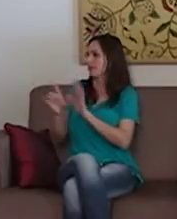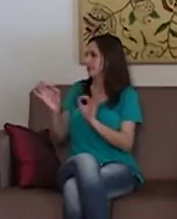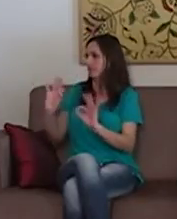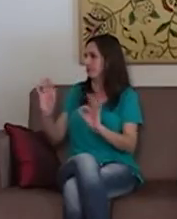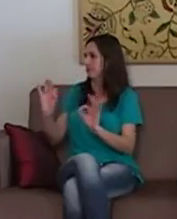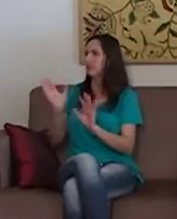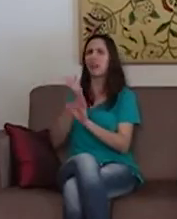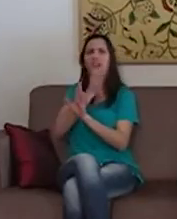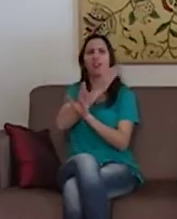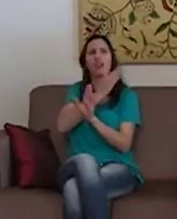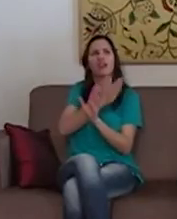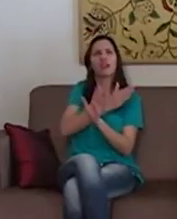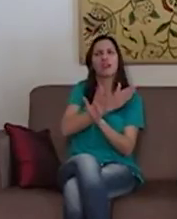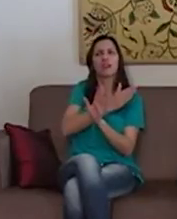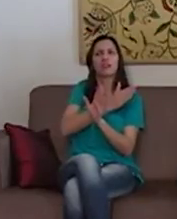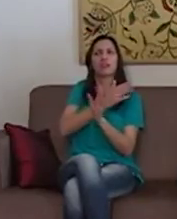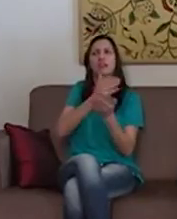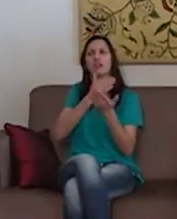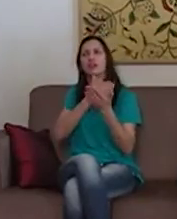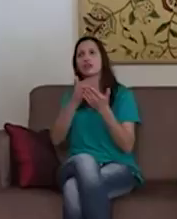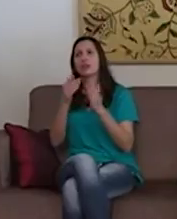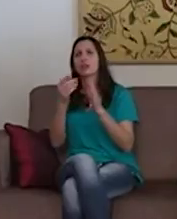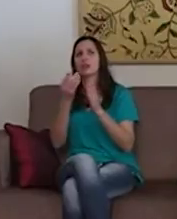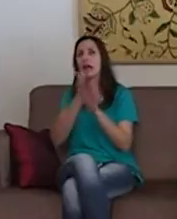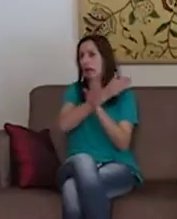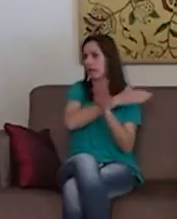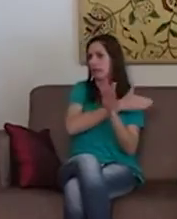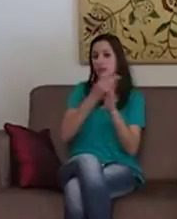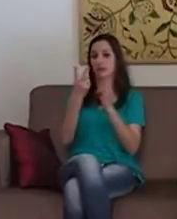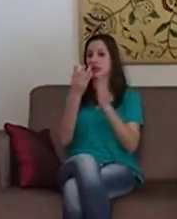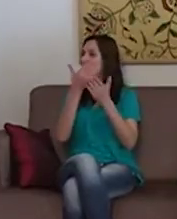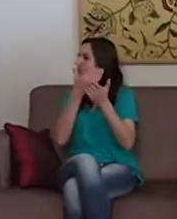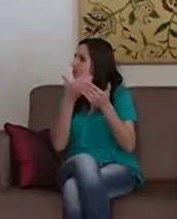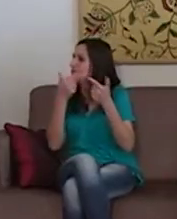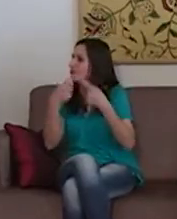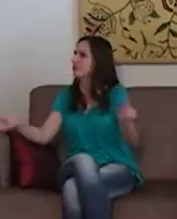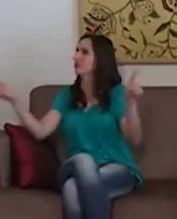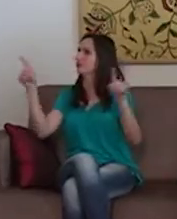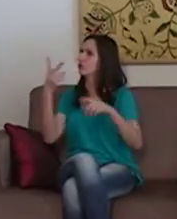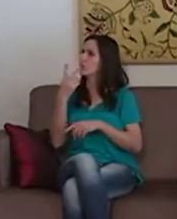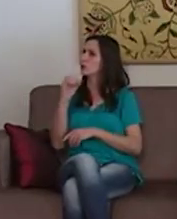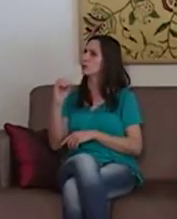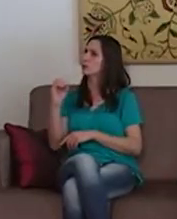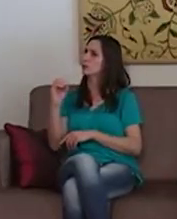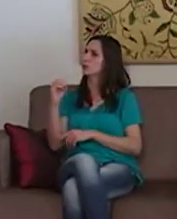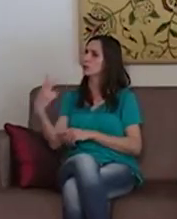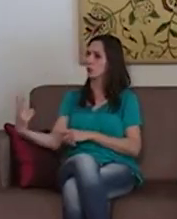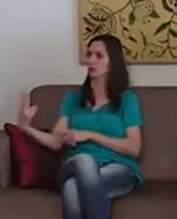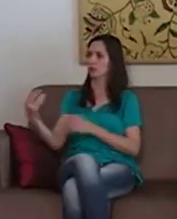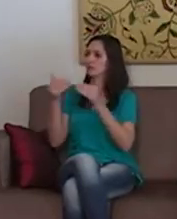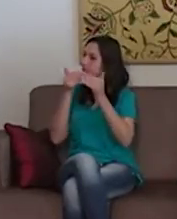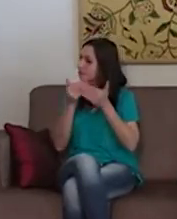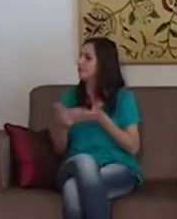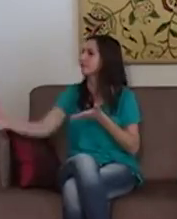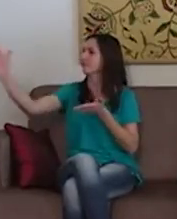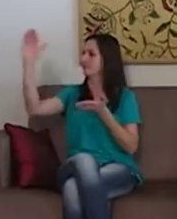Não havia acessibilidade alguma. Antes de 2002, não tinha nenhuma lei, né?